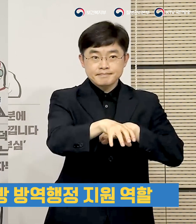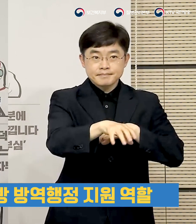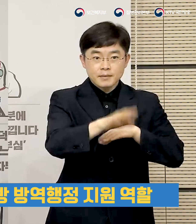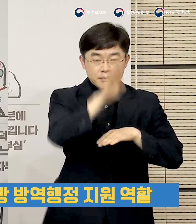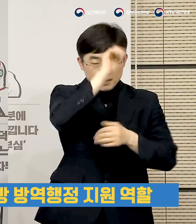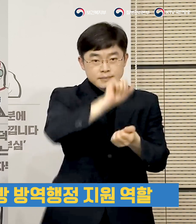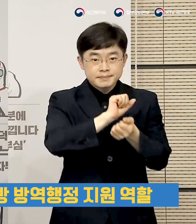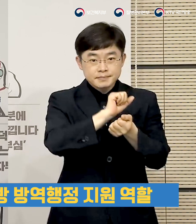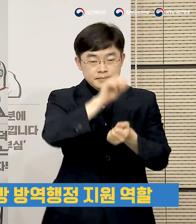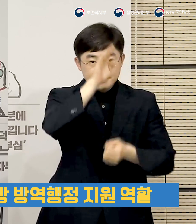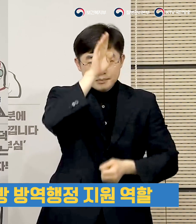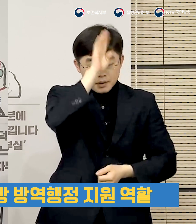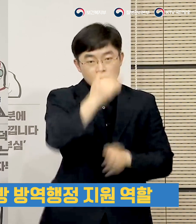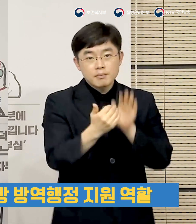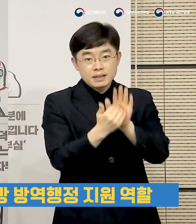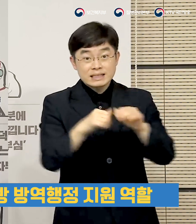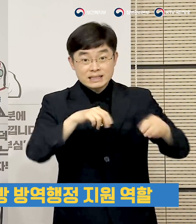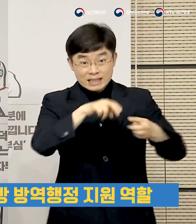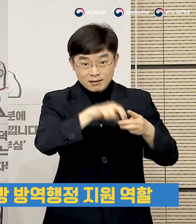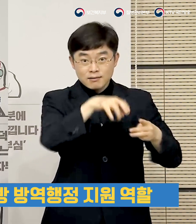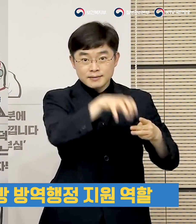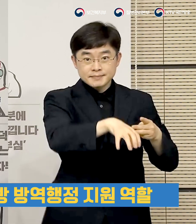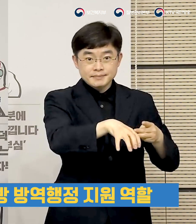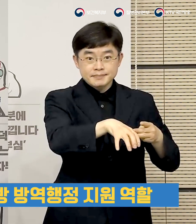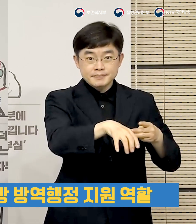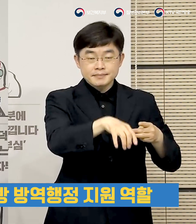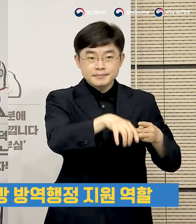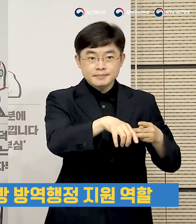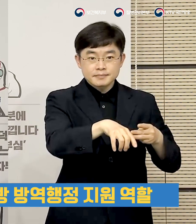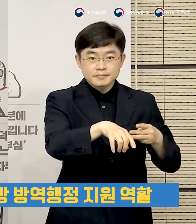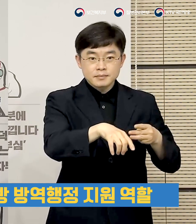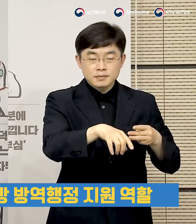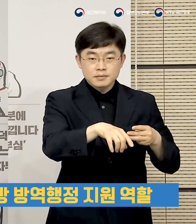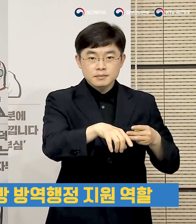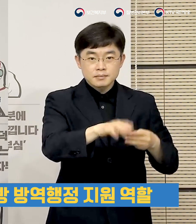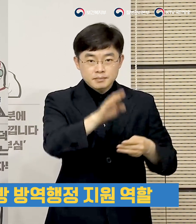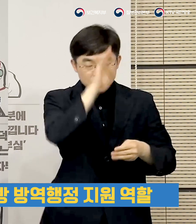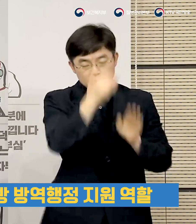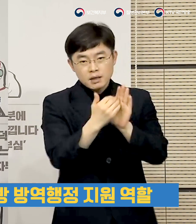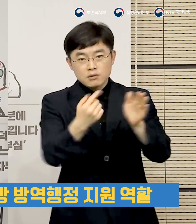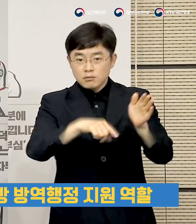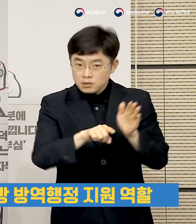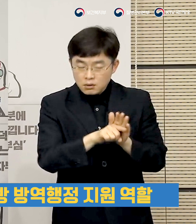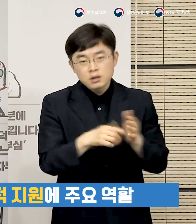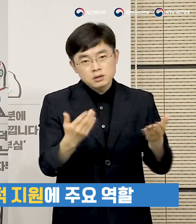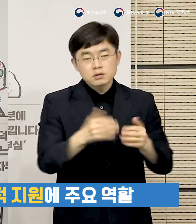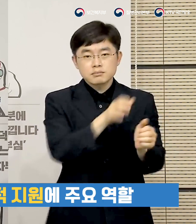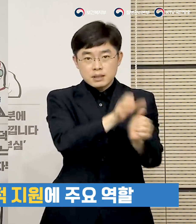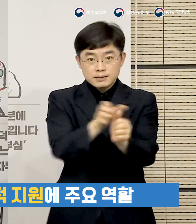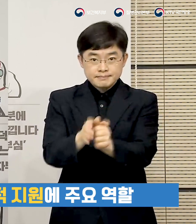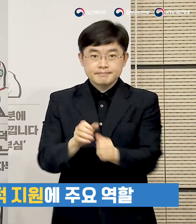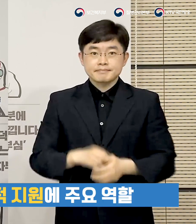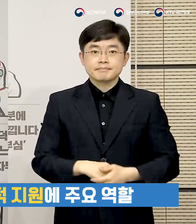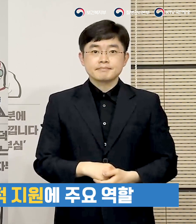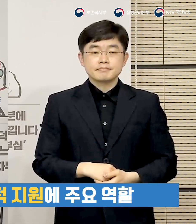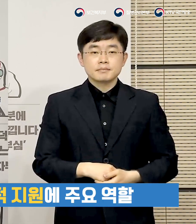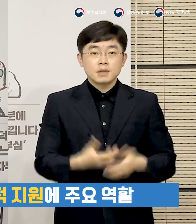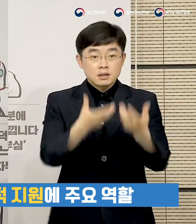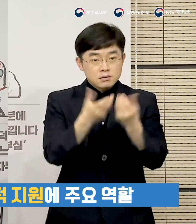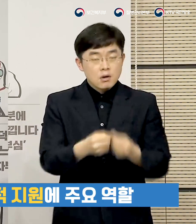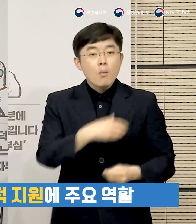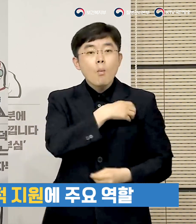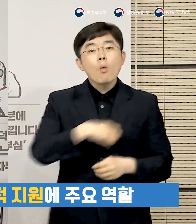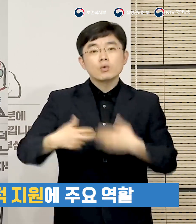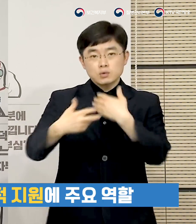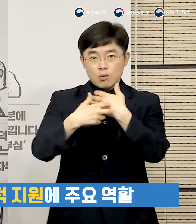운영이 될 수 있도록 아마 주로 이제 지원하는 그런 역할을 주로 담당을 하게 될 것으로 그렇게 보입니다. 특히 어떤